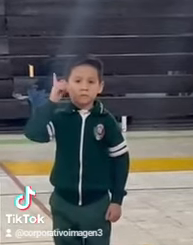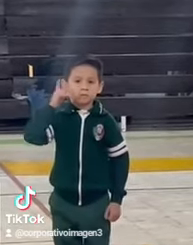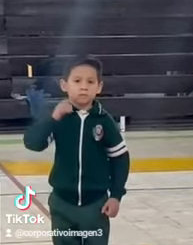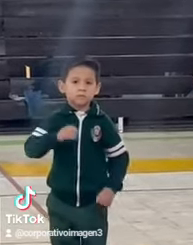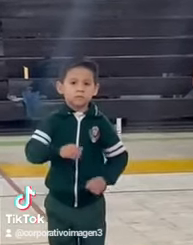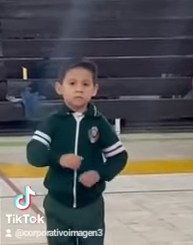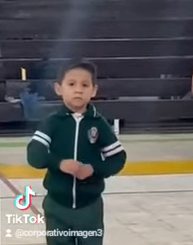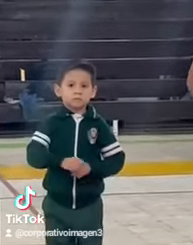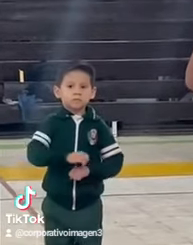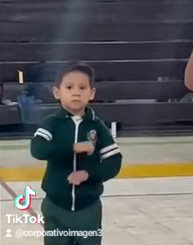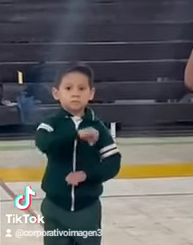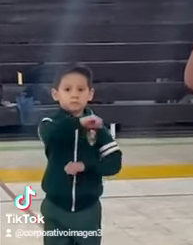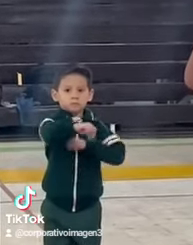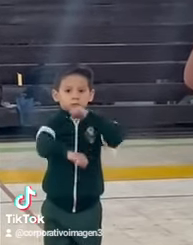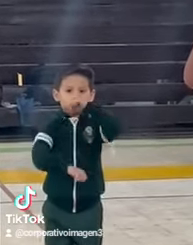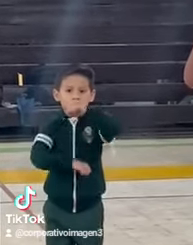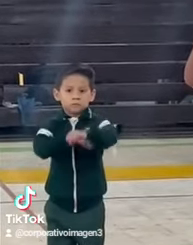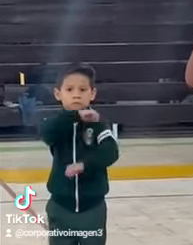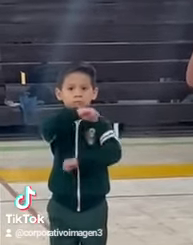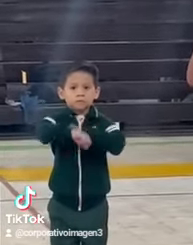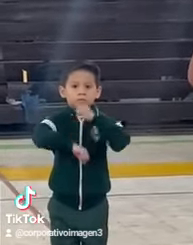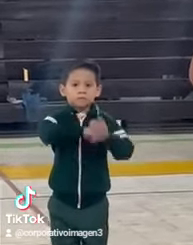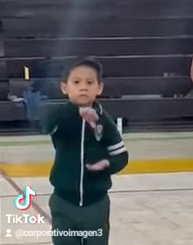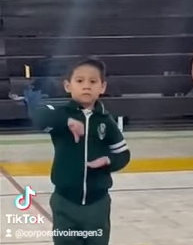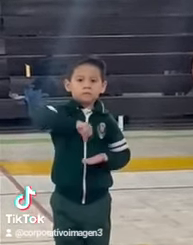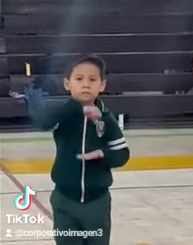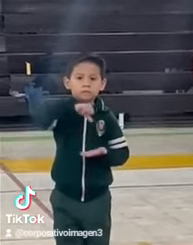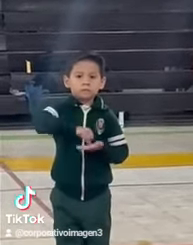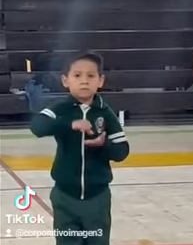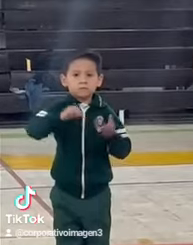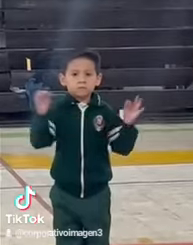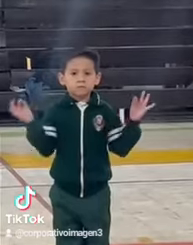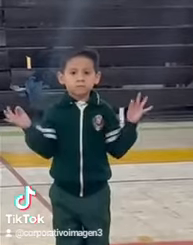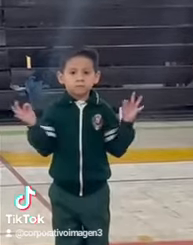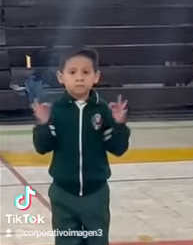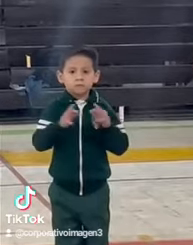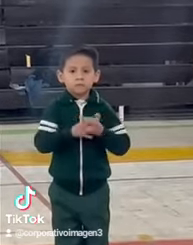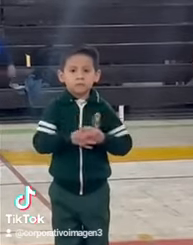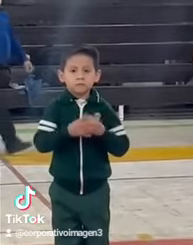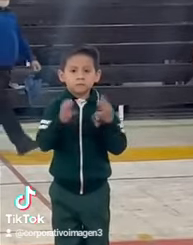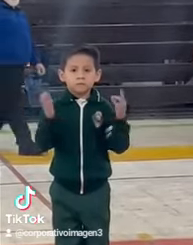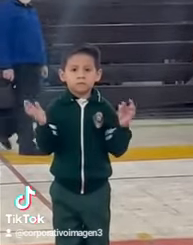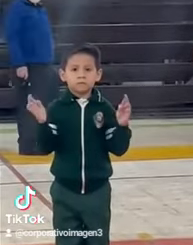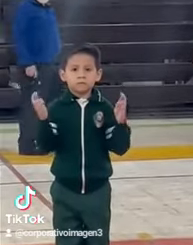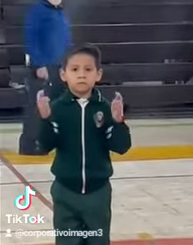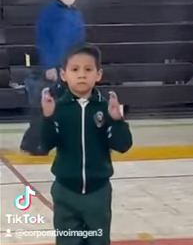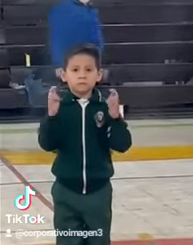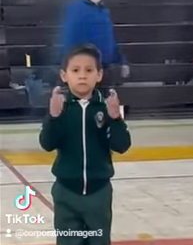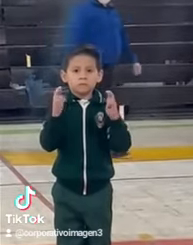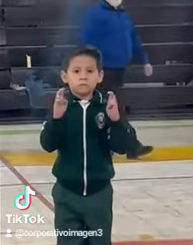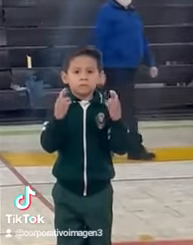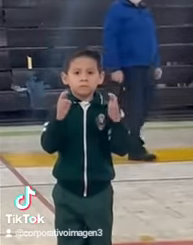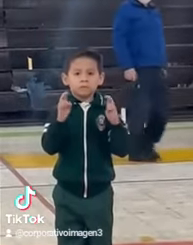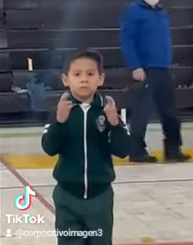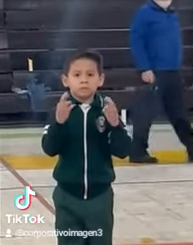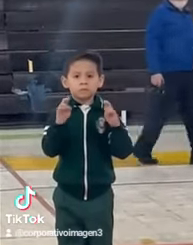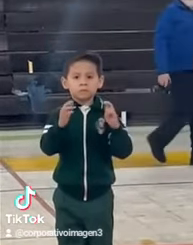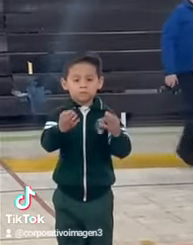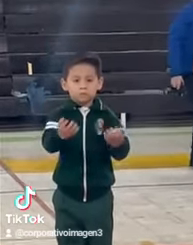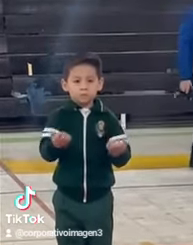y retienta en sus centros la tierra al